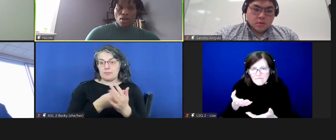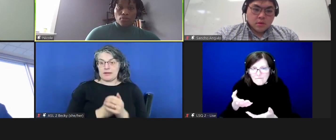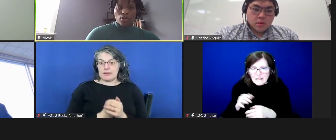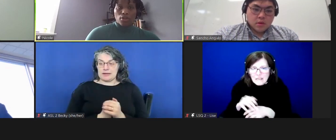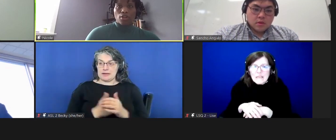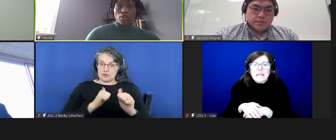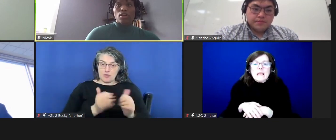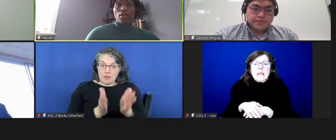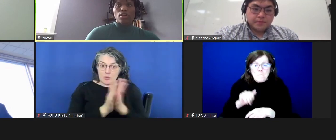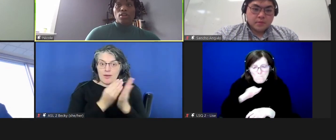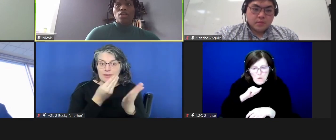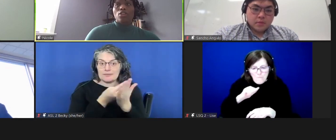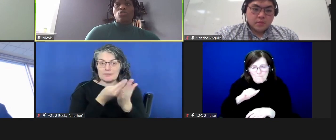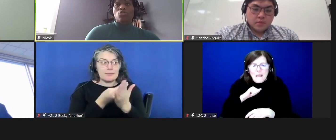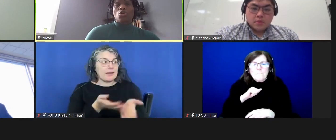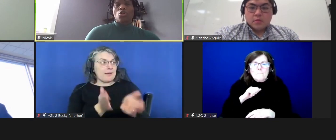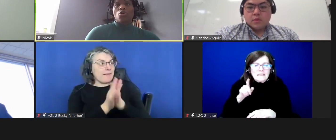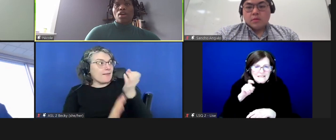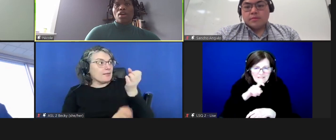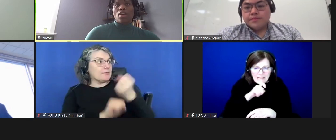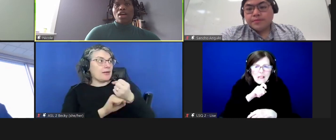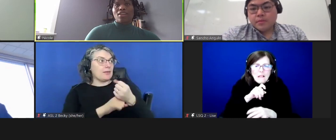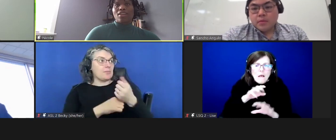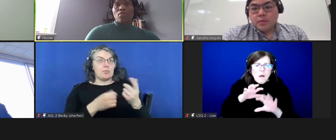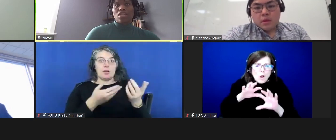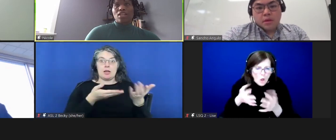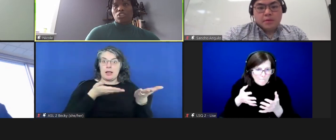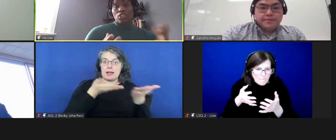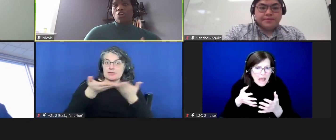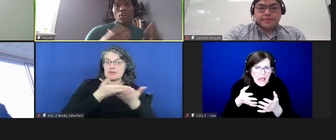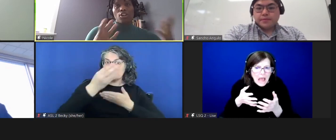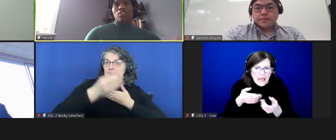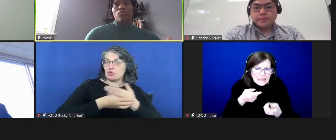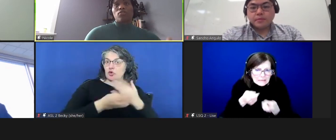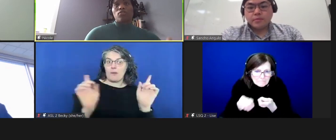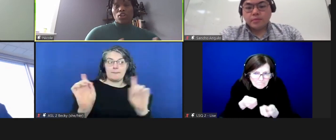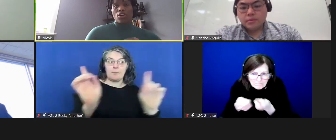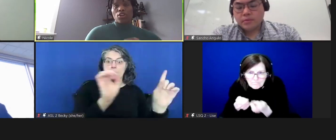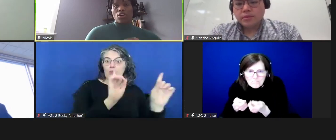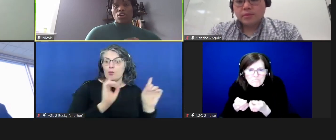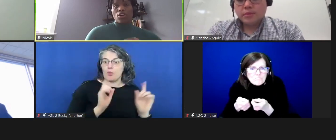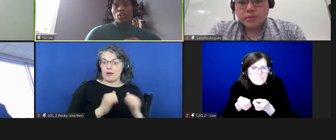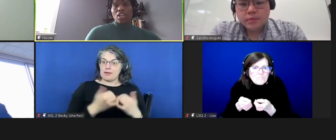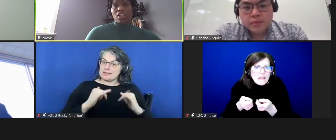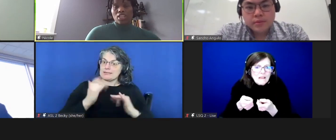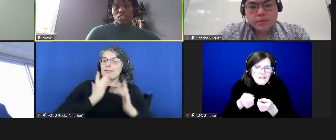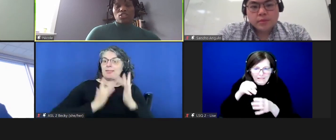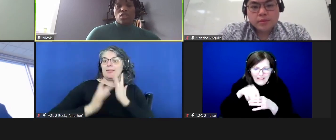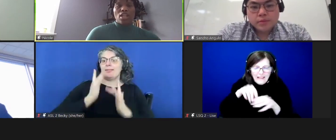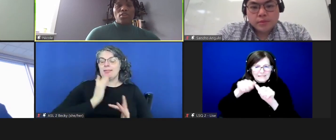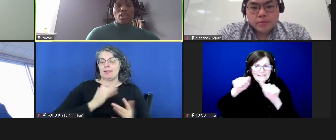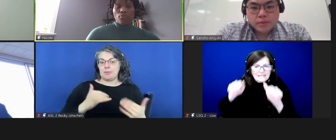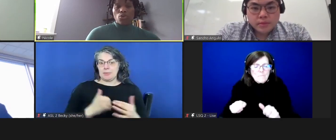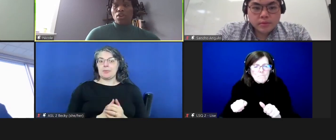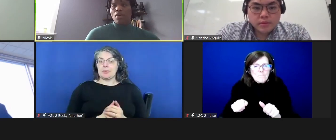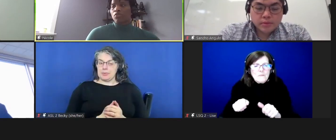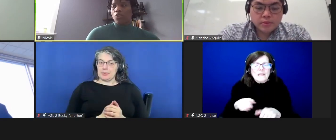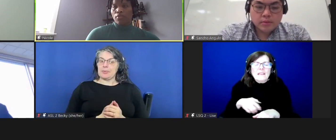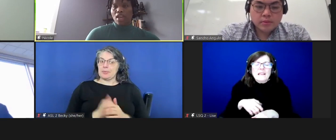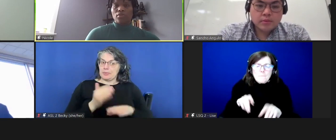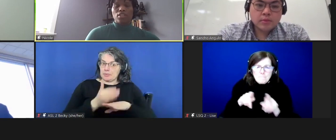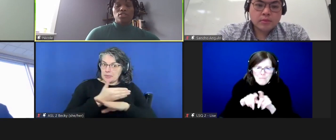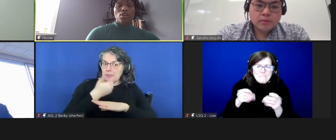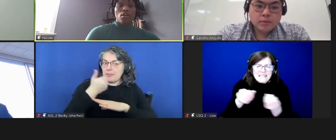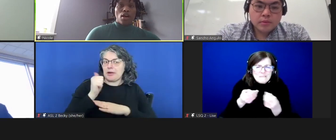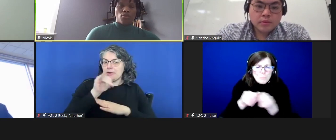du mal moi-même en essayant de le piloter à travers le système, j'ai eu beaucoup de difficultés. Mais donc, même s'il y a beaucoup d'organisations dont les